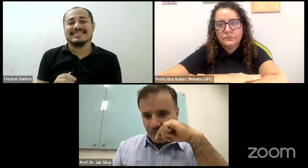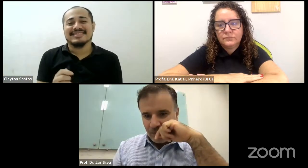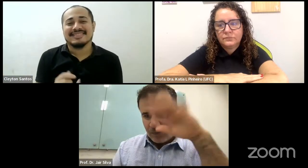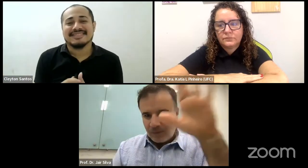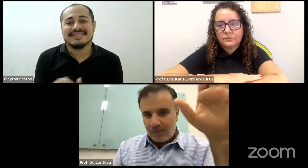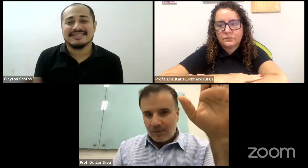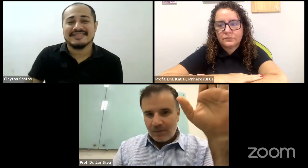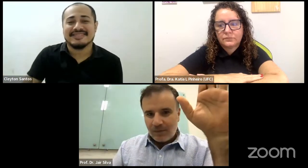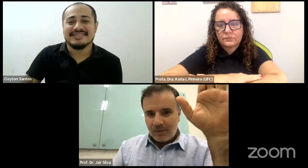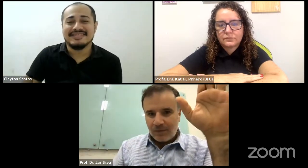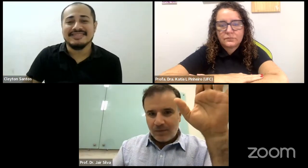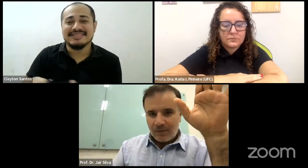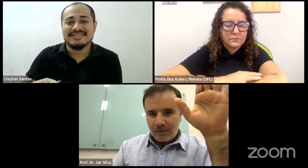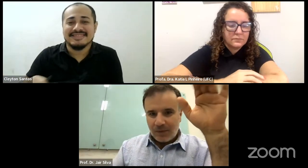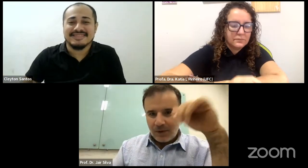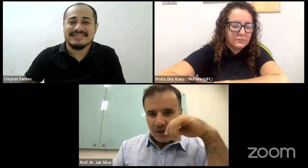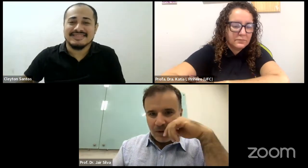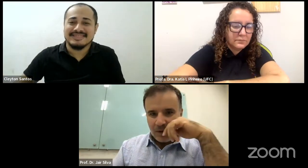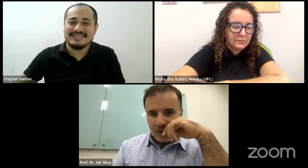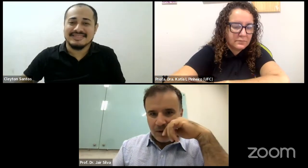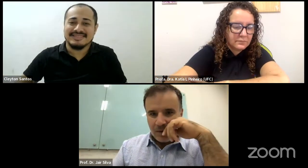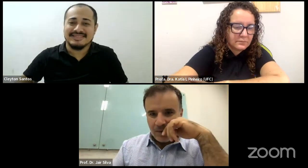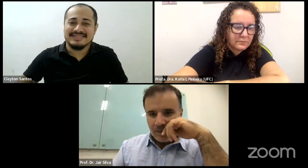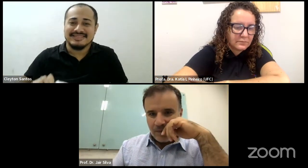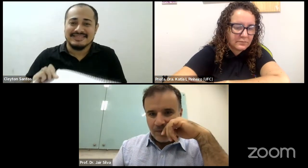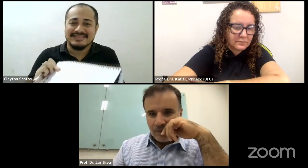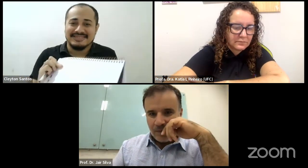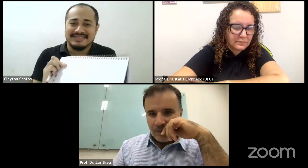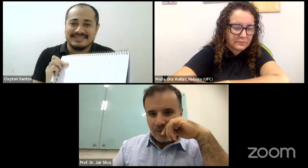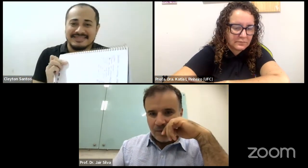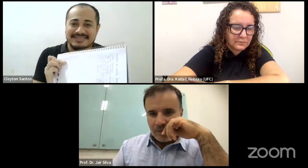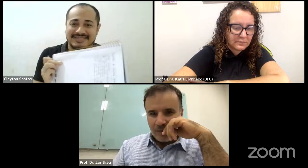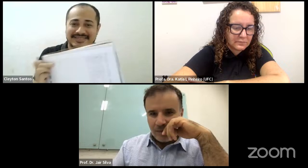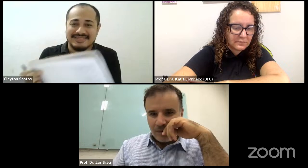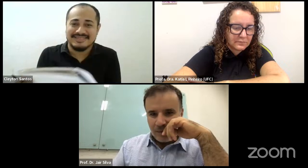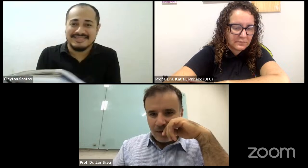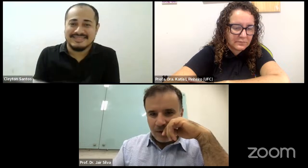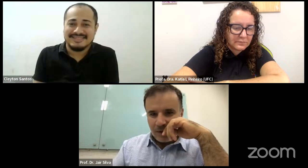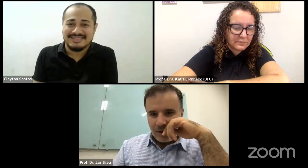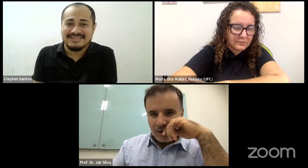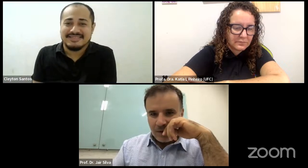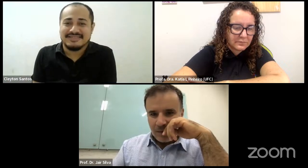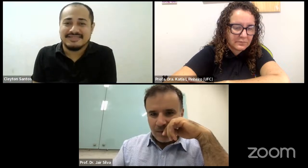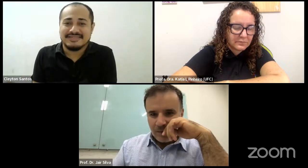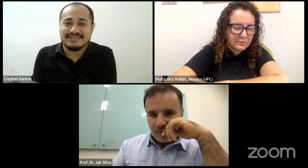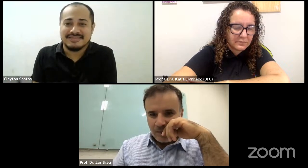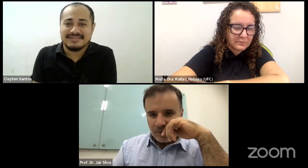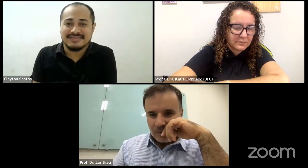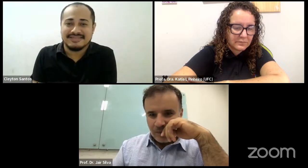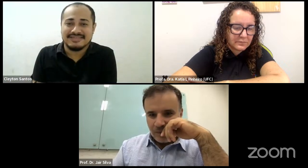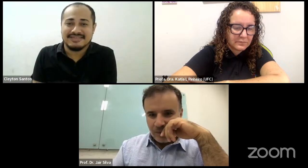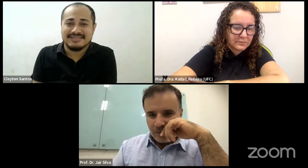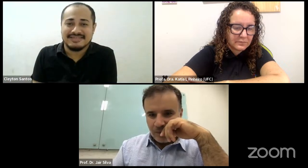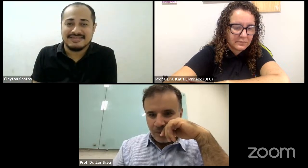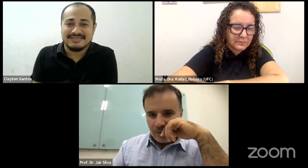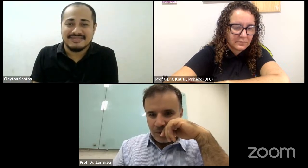Então, Cleito, hoje é um dia especial, né? Que é o dia da sua dissertação, que seu trabalho está concluído.